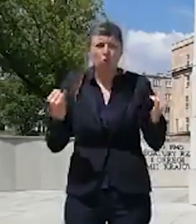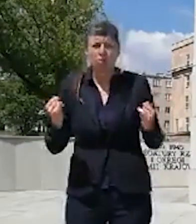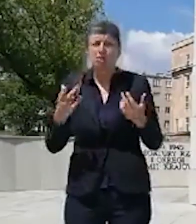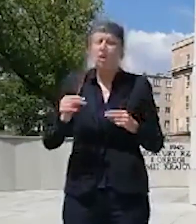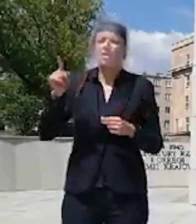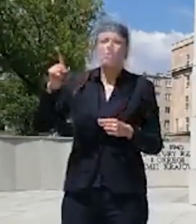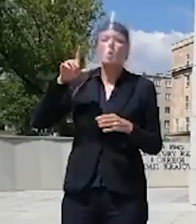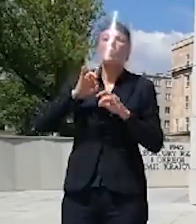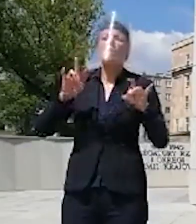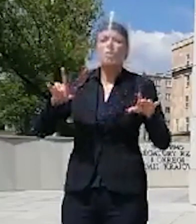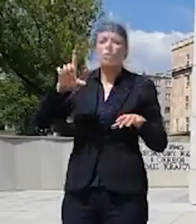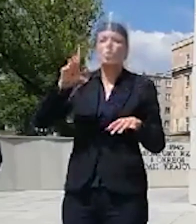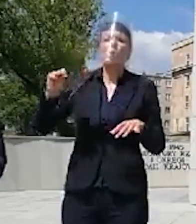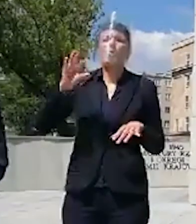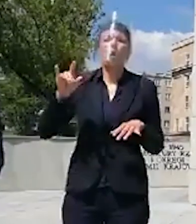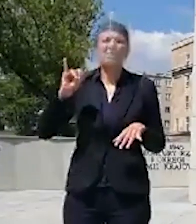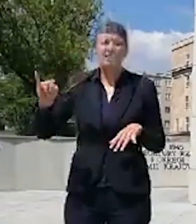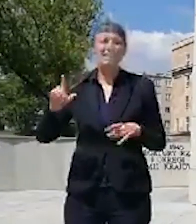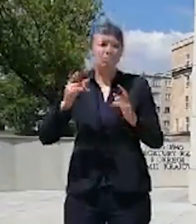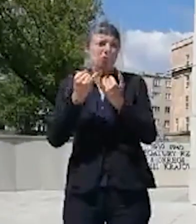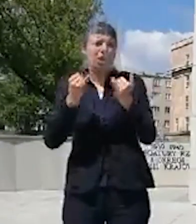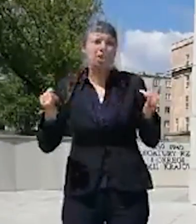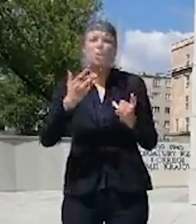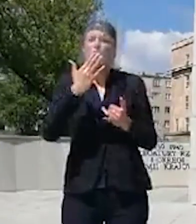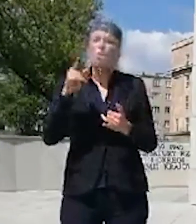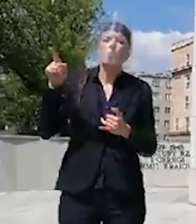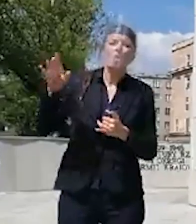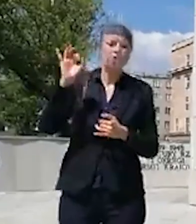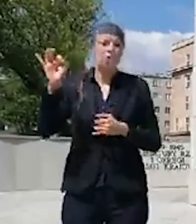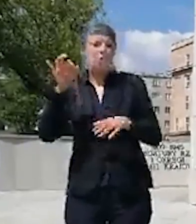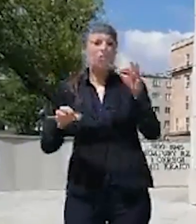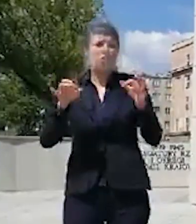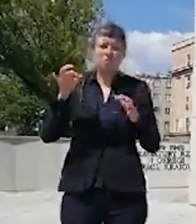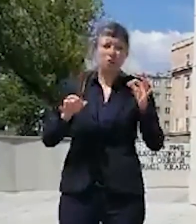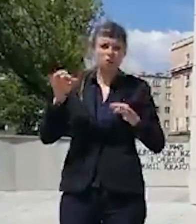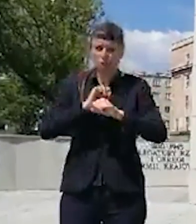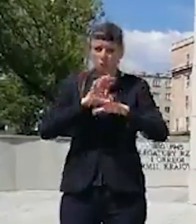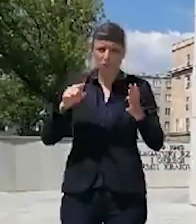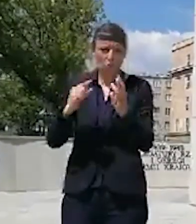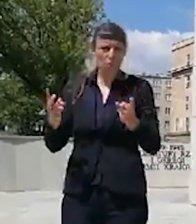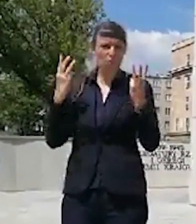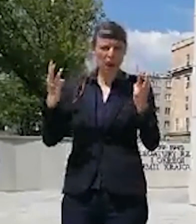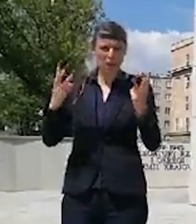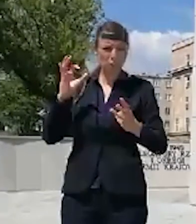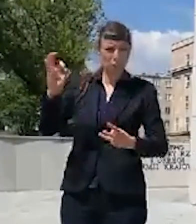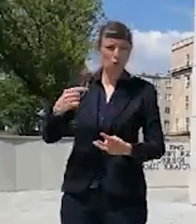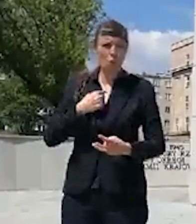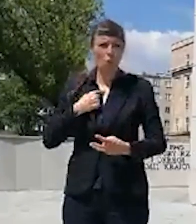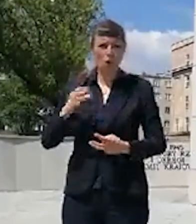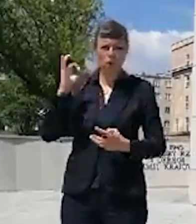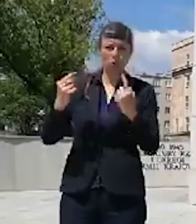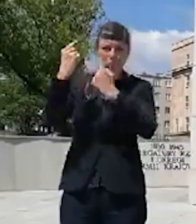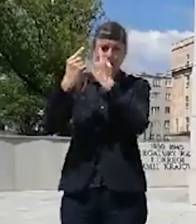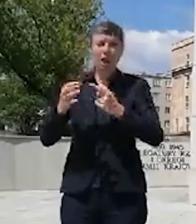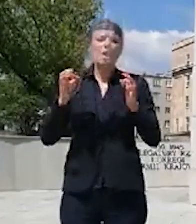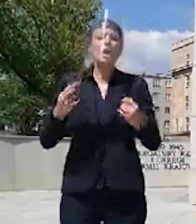Łętowskiej, to nie są, to nie, czy innych konstytucjonalistów, to nie są błahe głosy. Natomiast my jesteśmy w sytuacji, w której wybieramy między mniejszym złem,